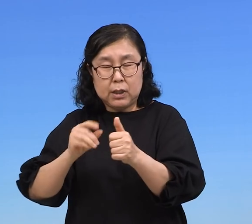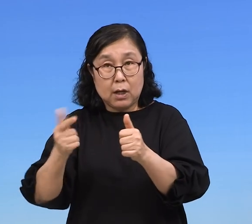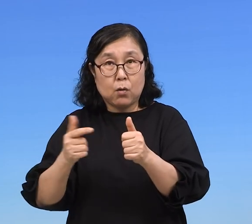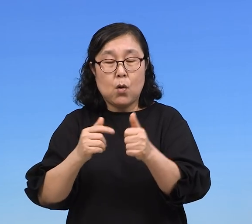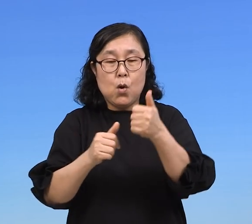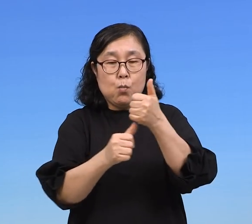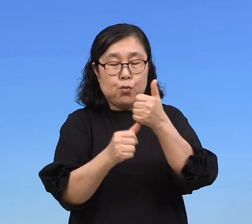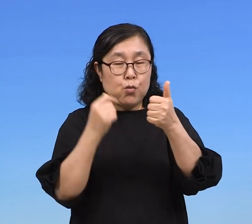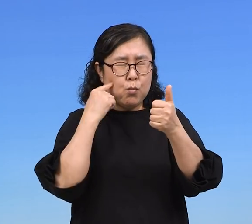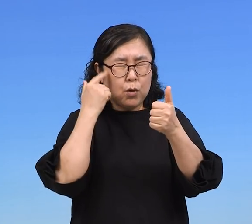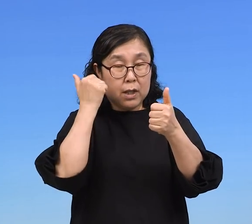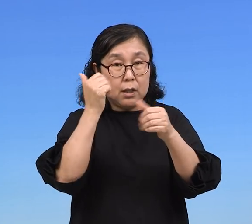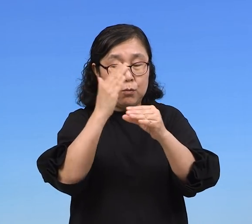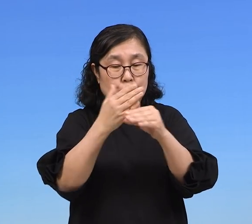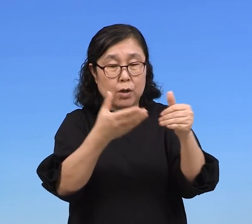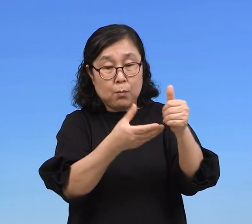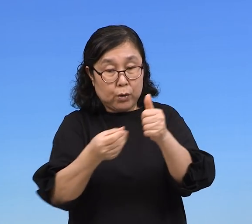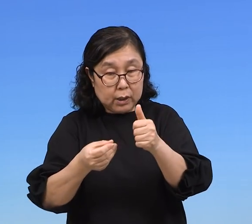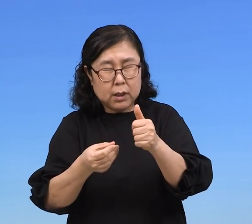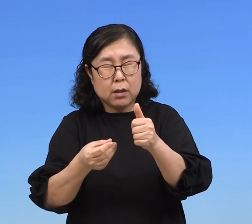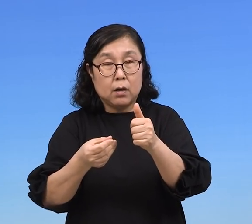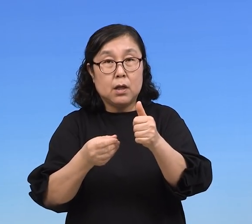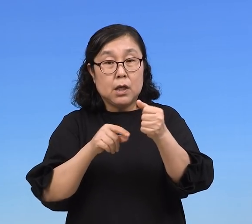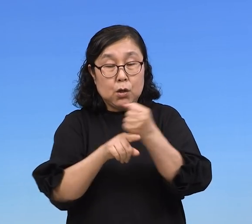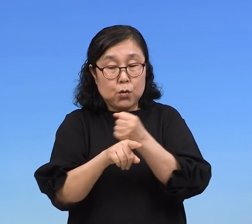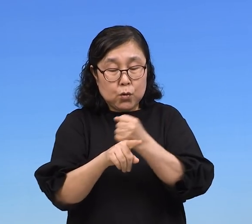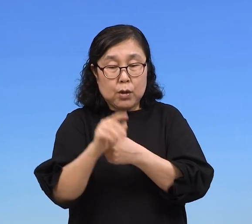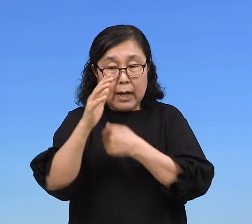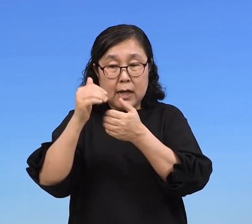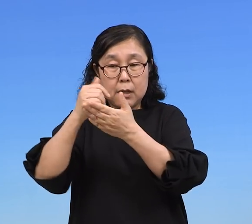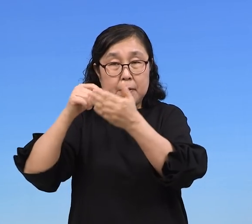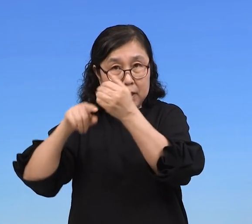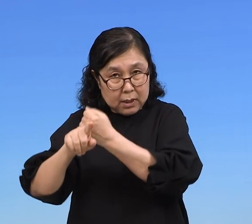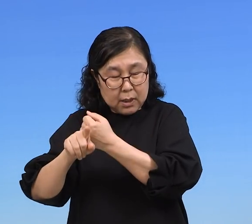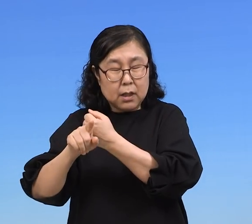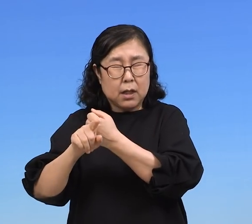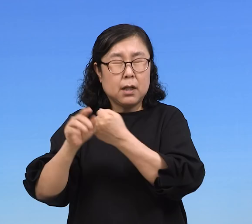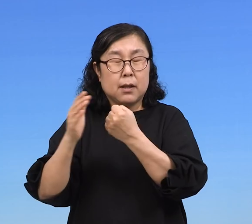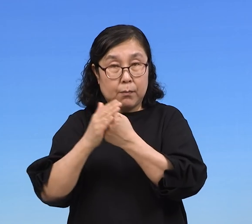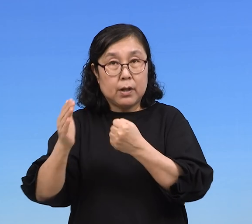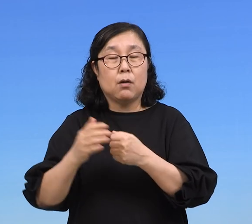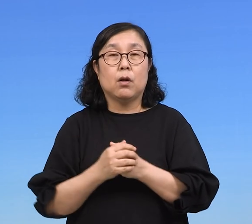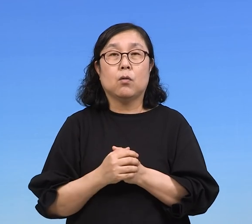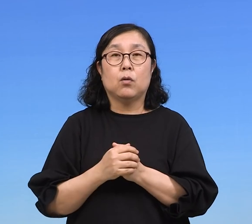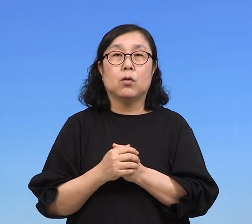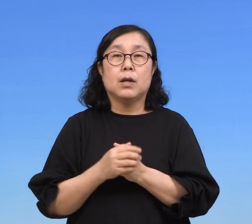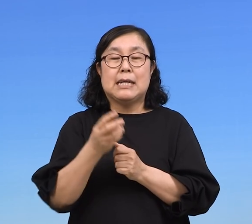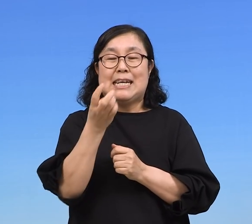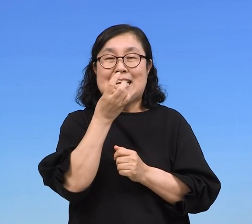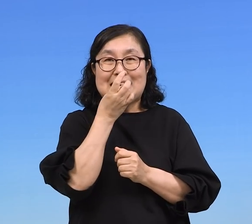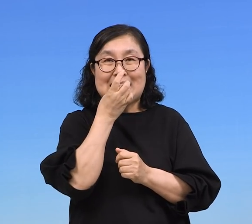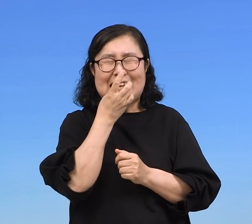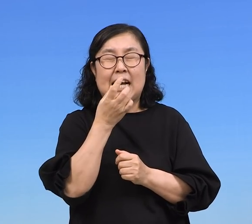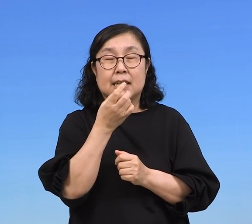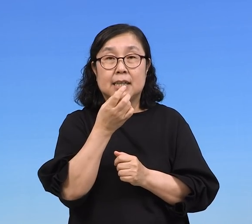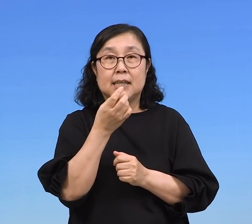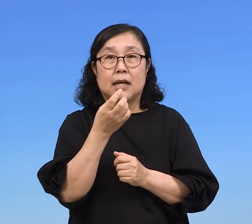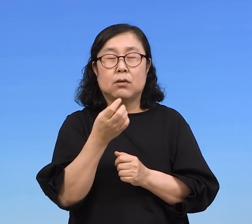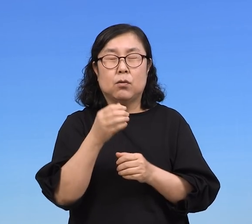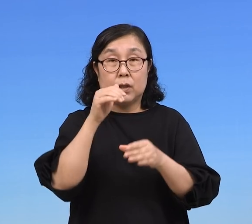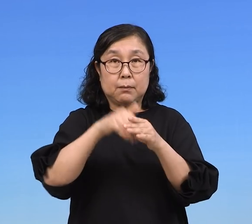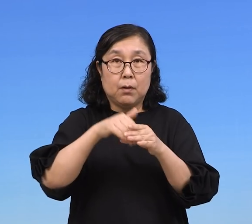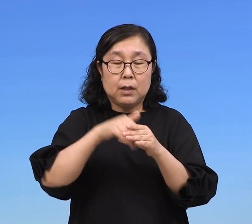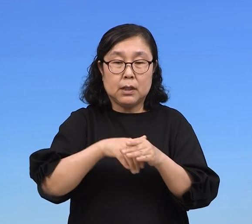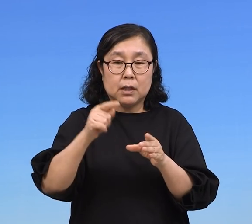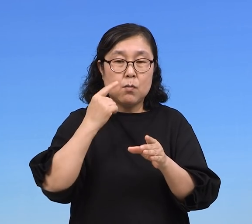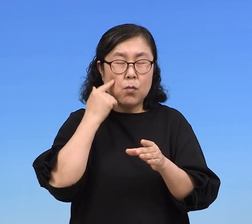중에 모신 이유는 하나님이 그렇게 일하시기 때문이라 그랬고, 또 이 작은 씨앗으로